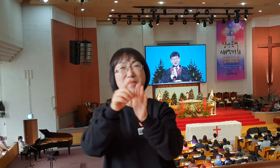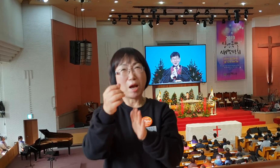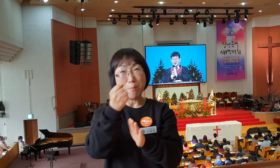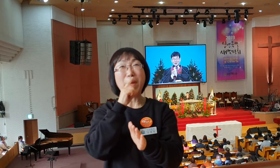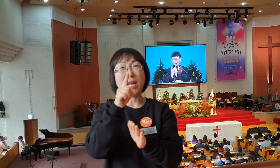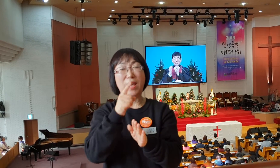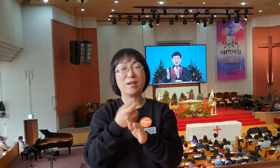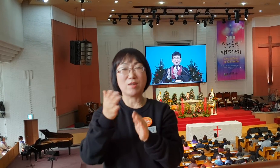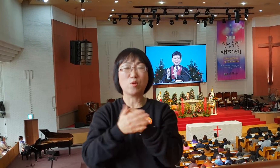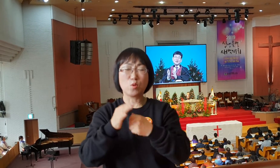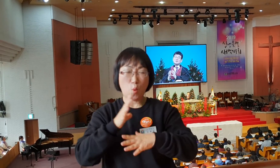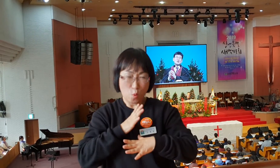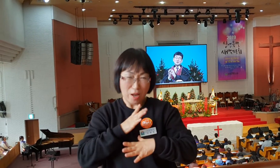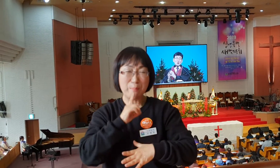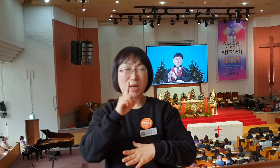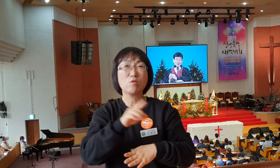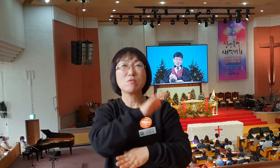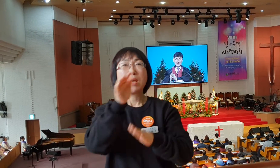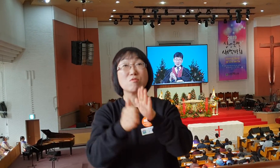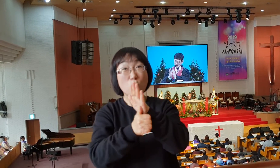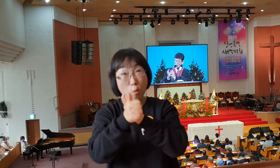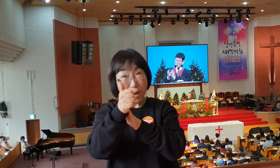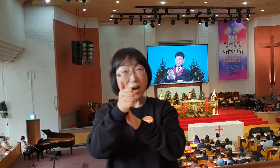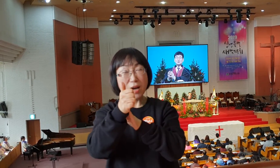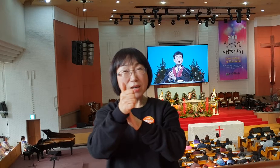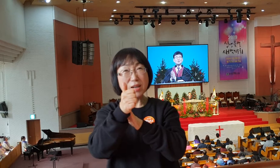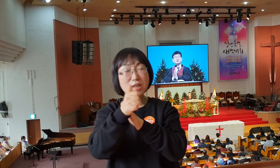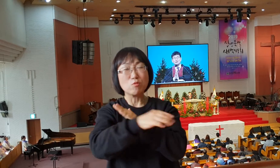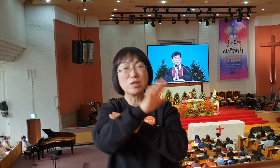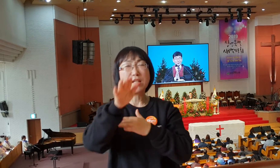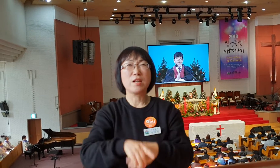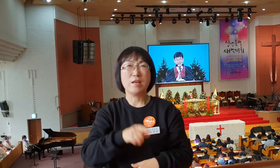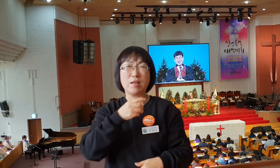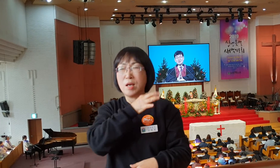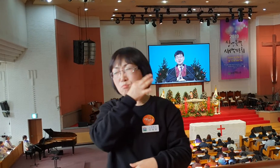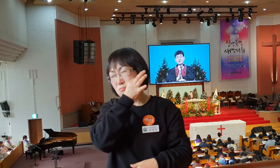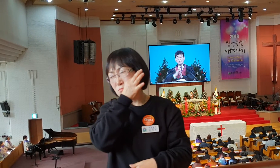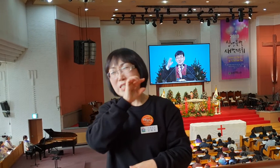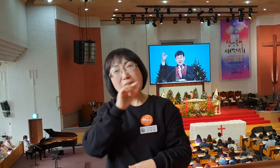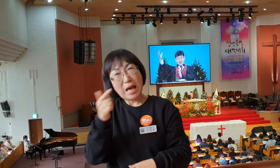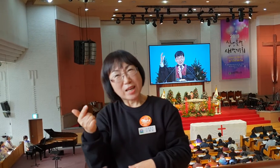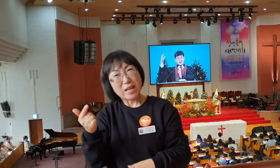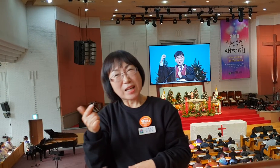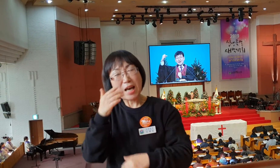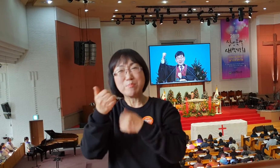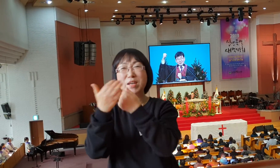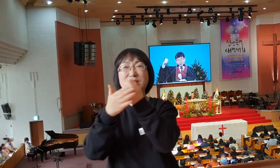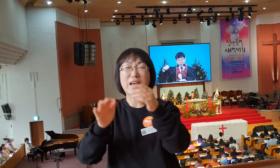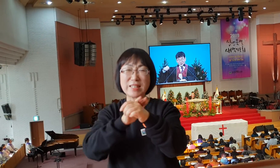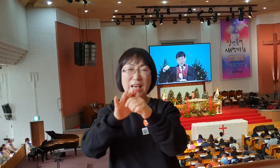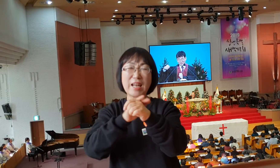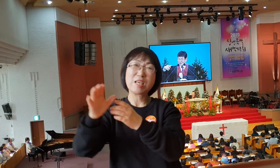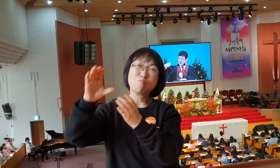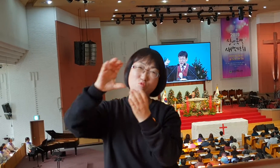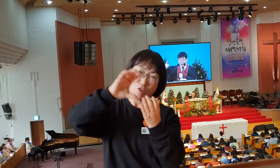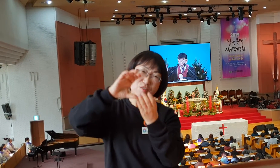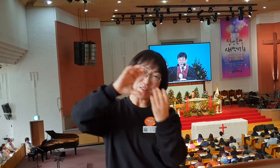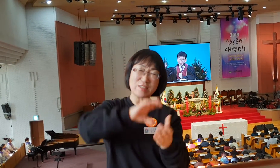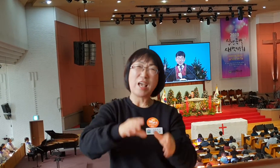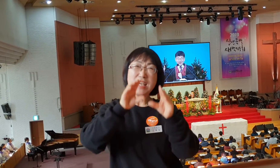불러요 그리고 놀라운 얘기는 우리의 소망을 소망이 우리를 부끄럽게 하지 않는 거예요 하나님께서 사랑이 부어져서